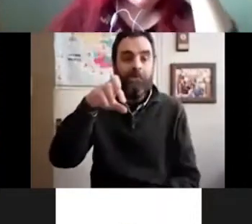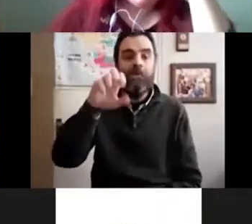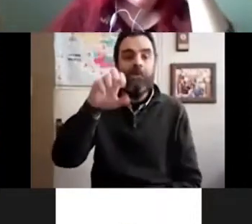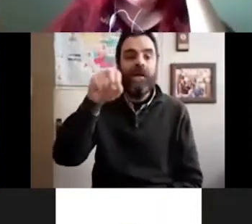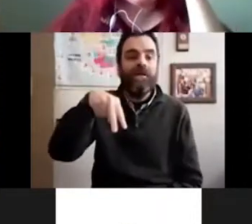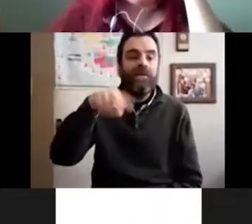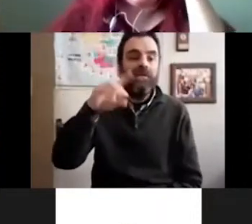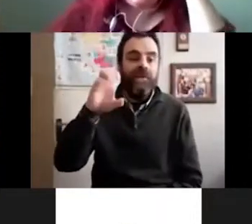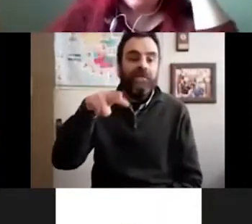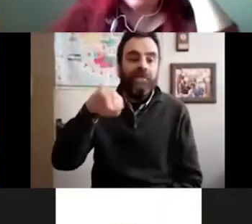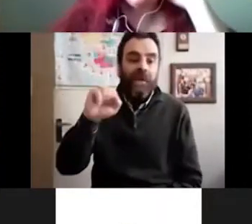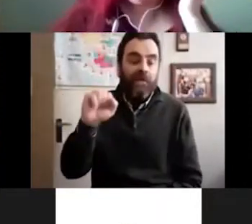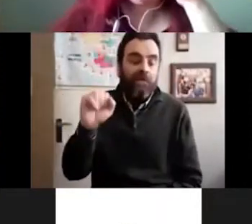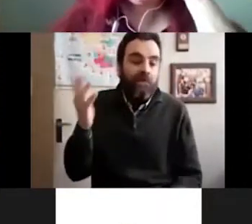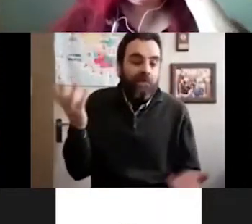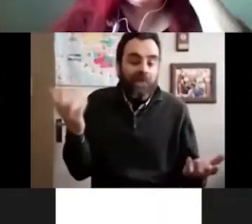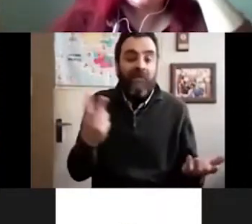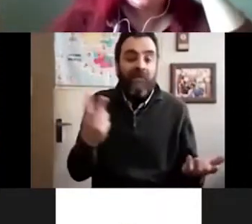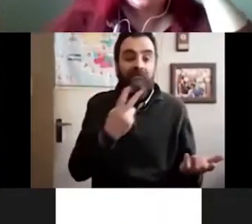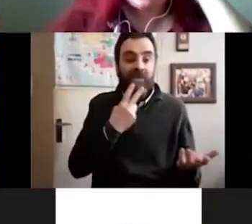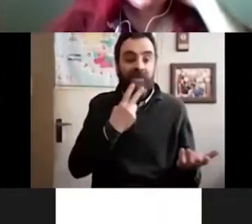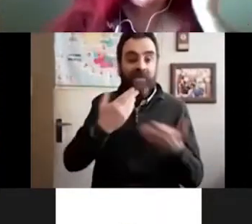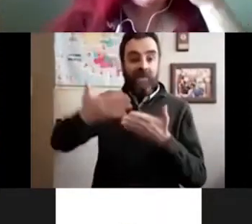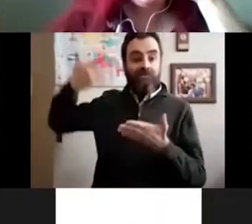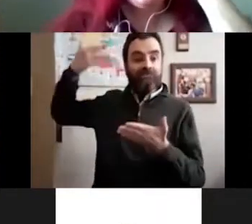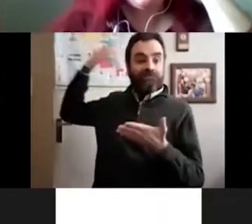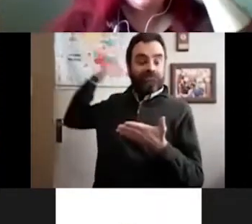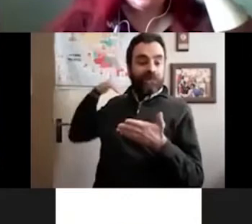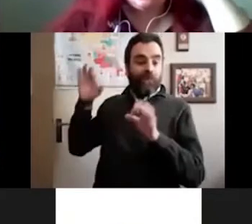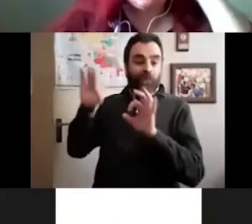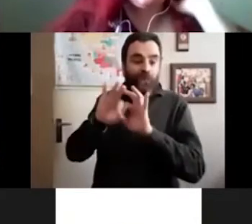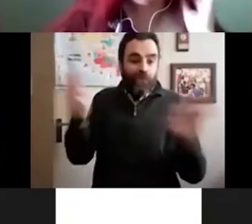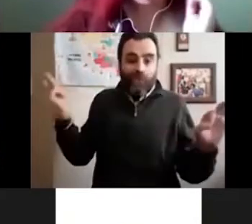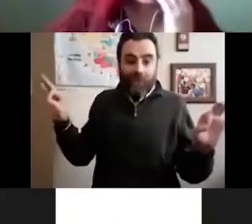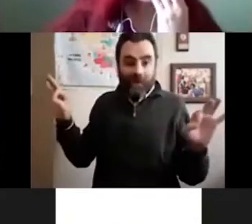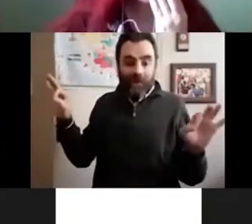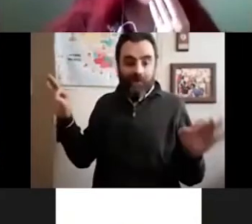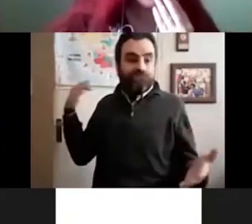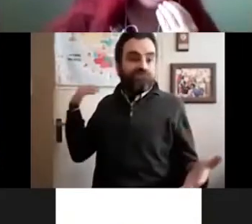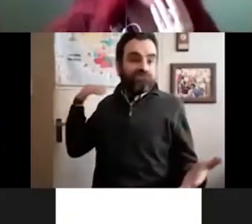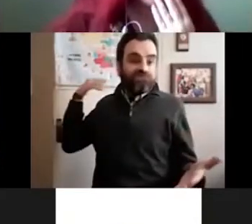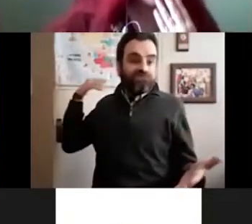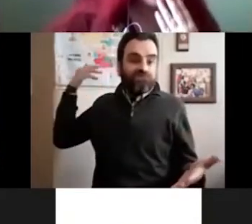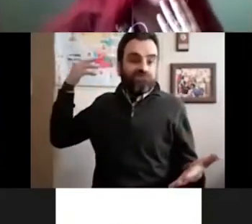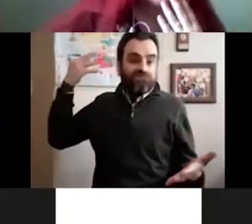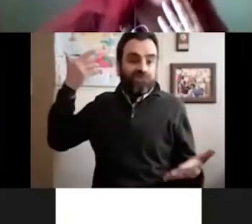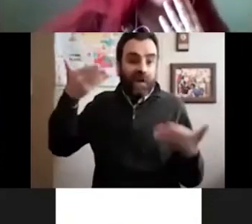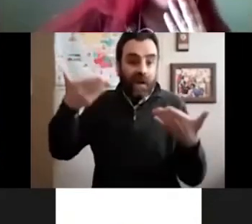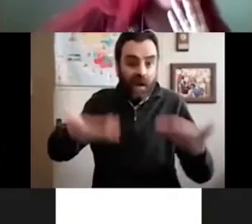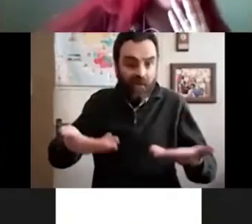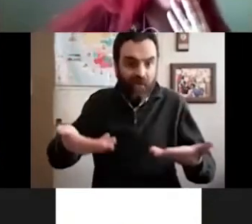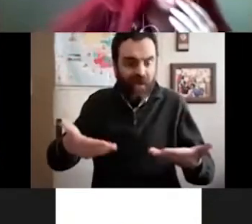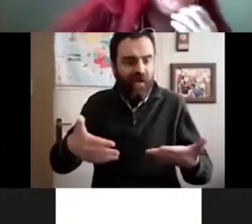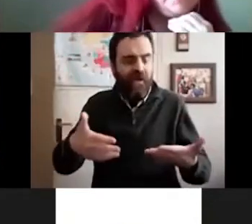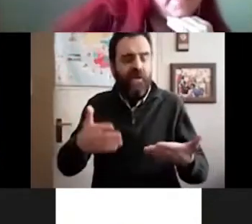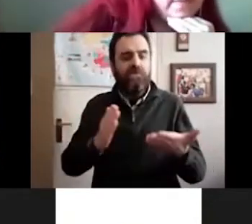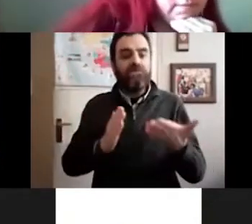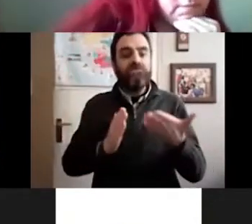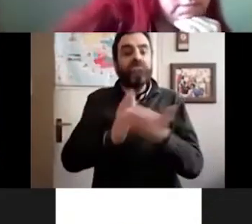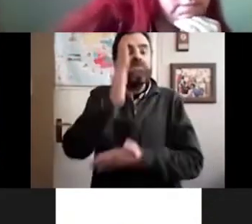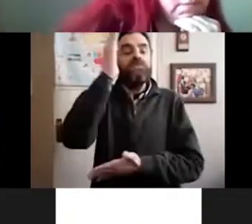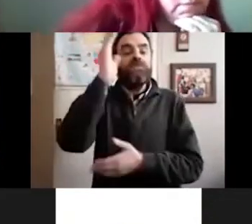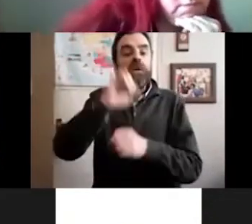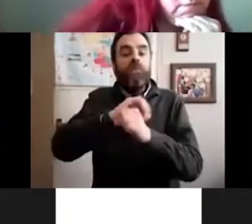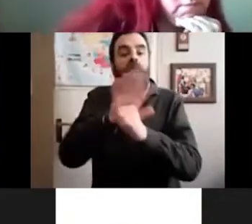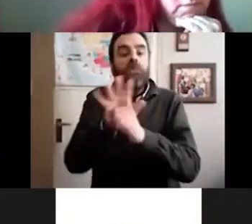para nosotros igual, hay muchas cosas que desconocíamos desde un inicio. Bueno, en nuestra vida pasada esto nunca había